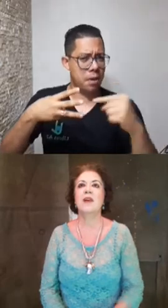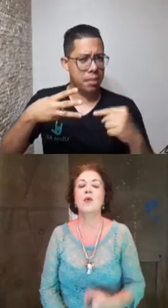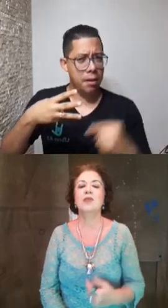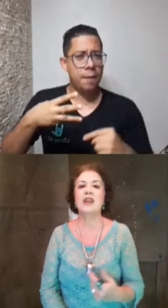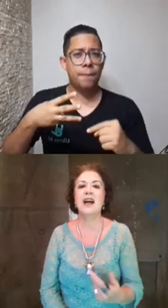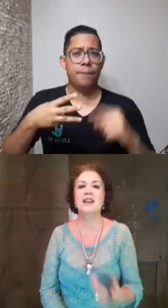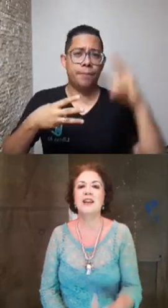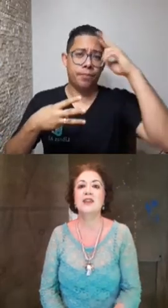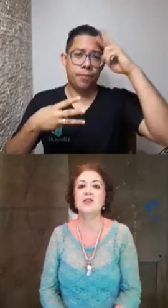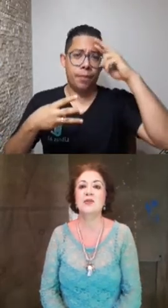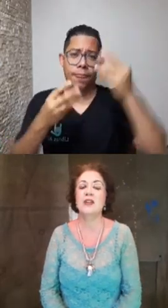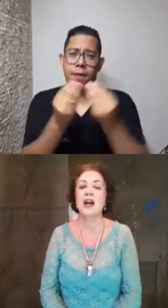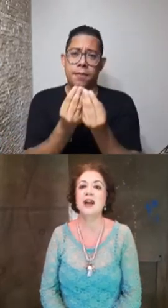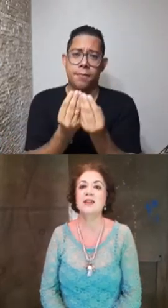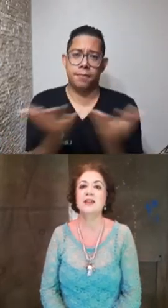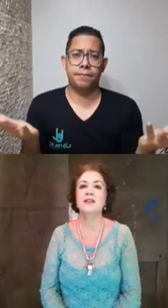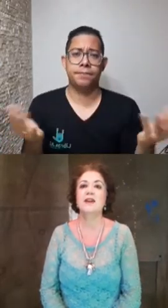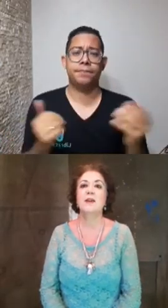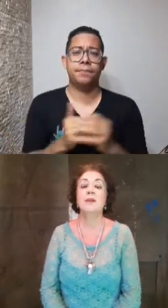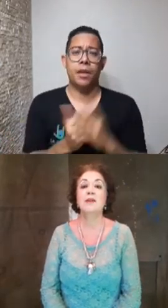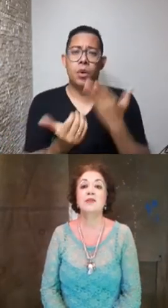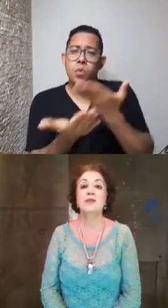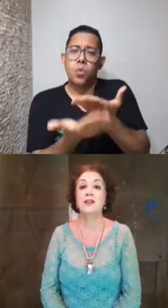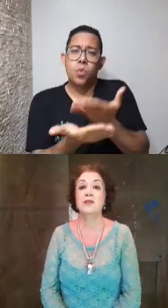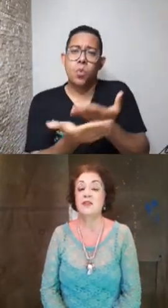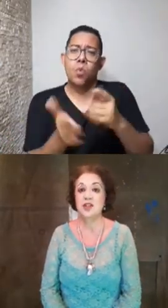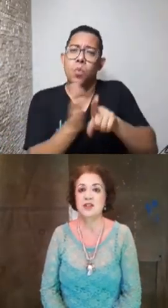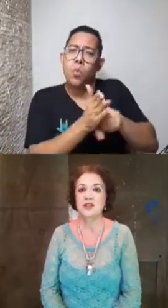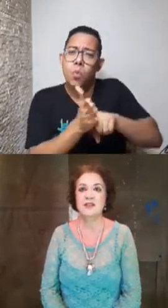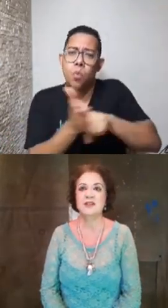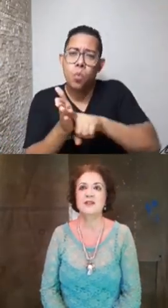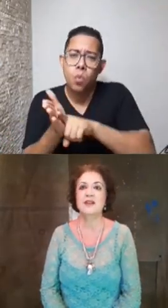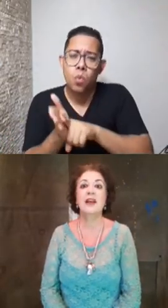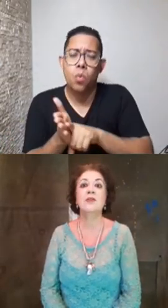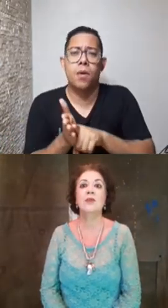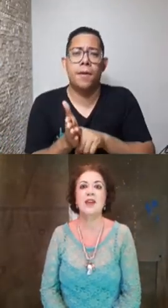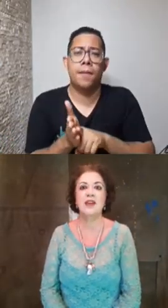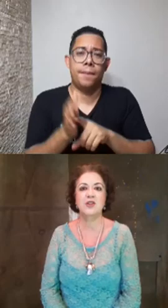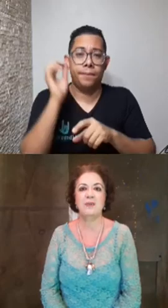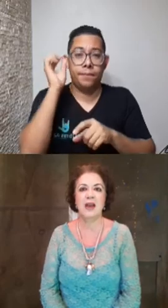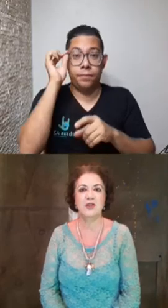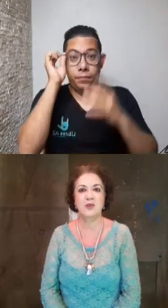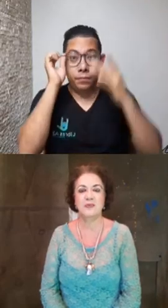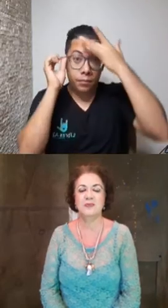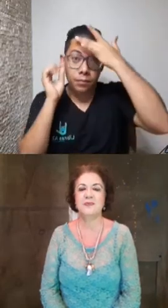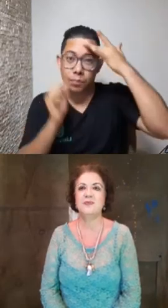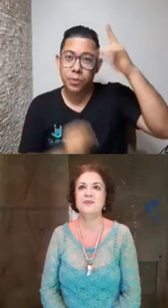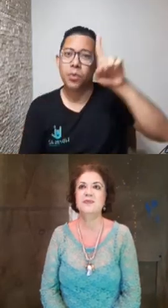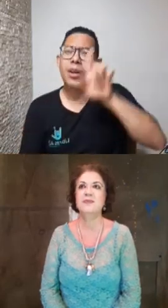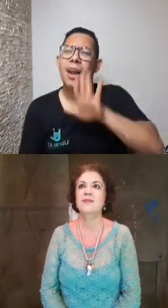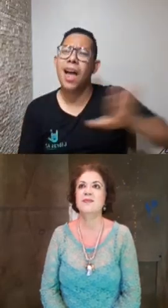é contada e estudada pelos derviches, lá no Oriente Médio.